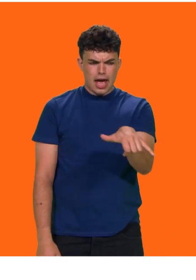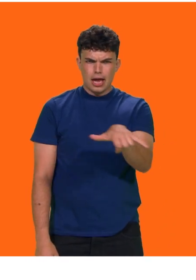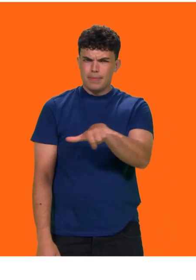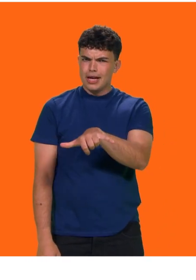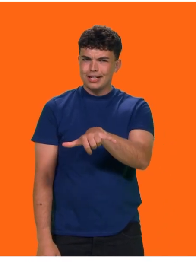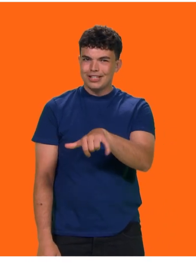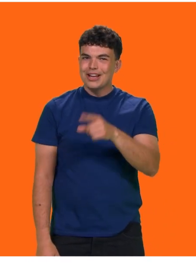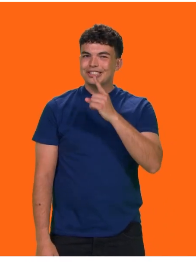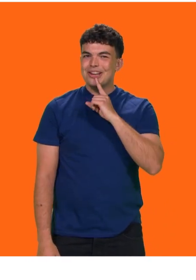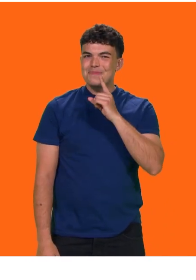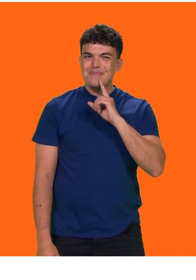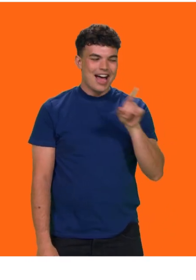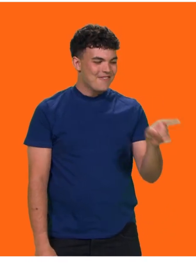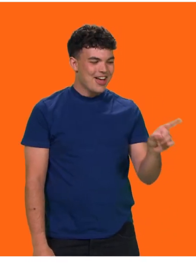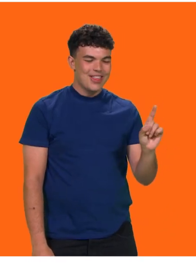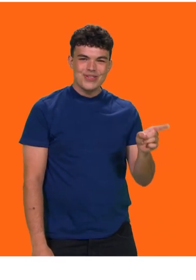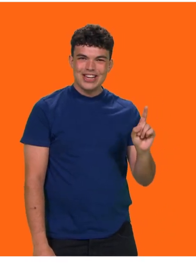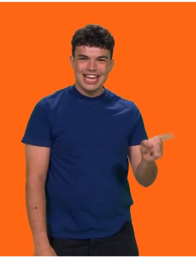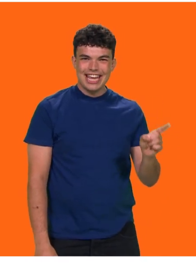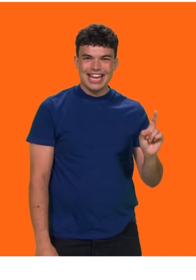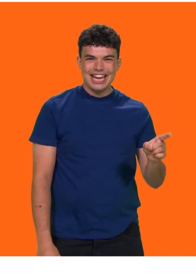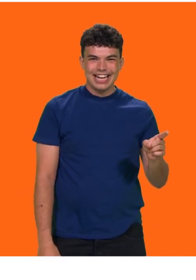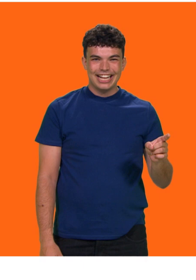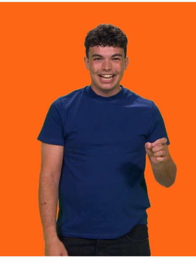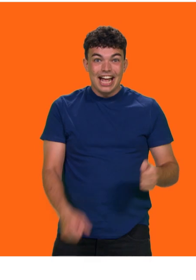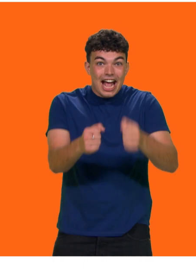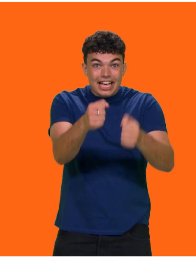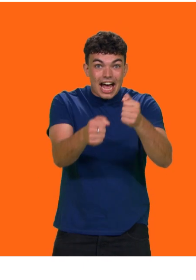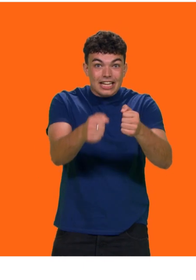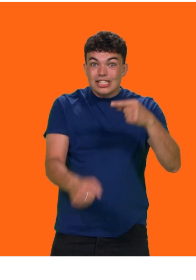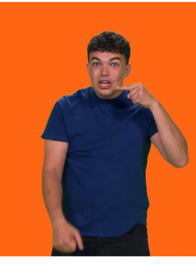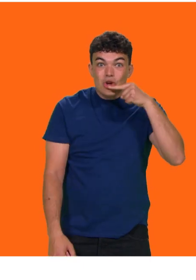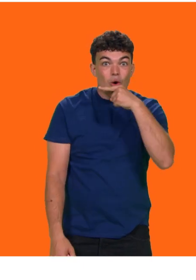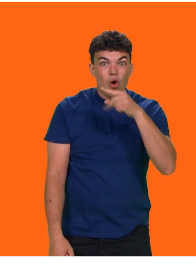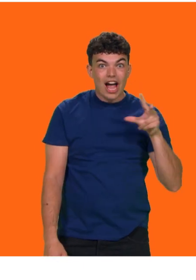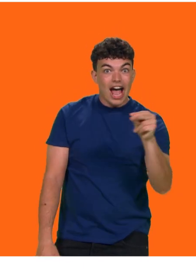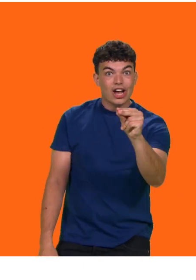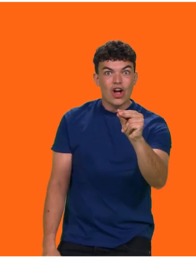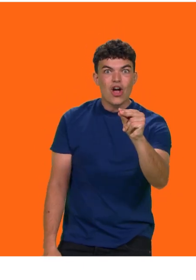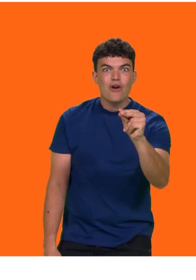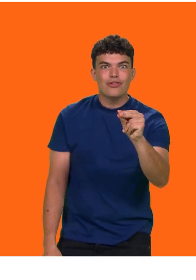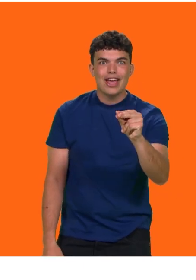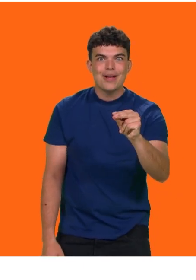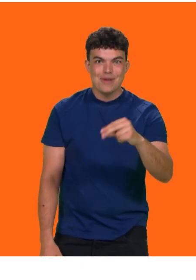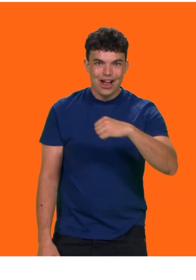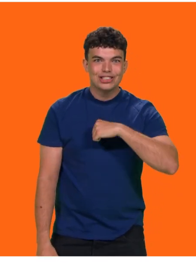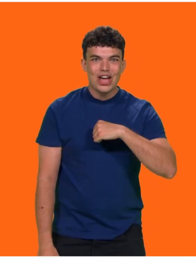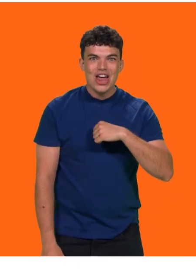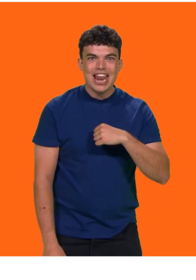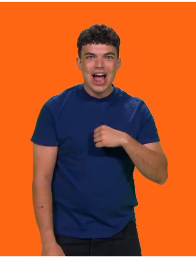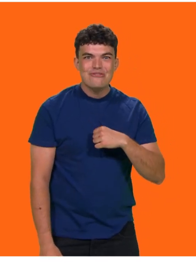yn gerbyd, dyma fyddwn ni. Car sy'n goch a